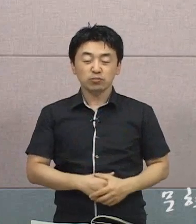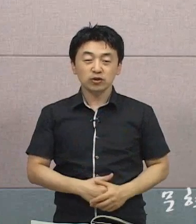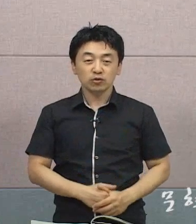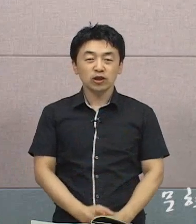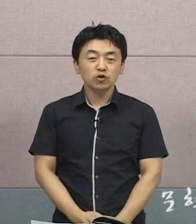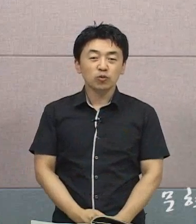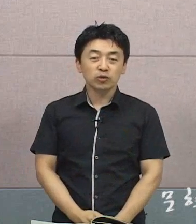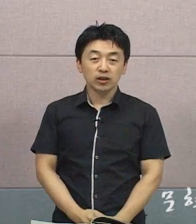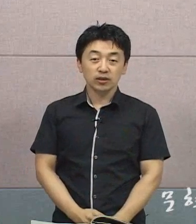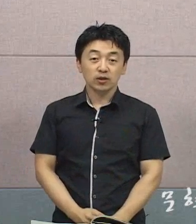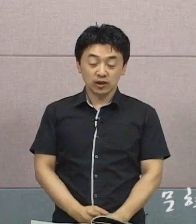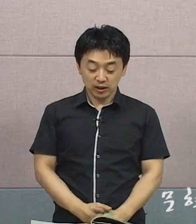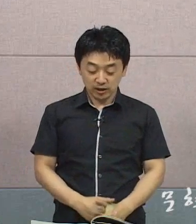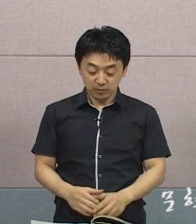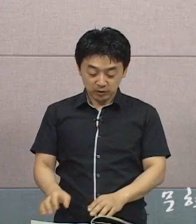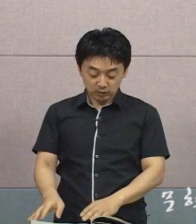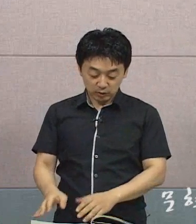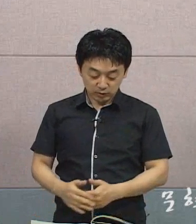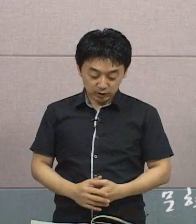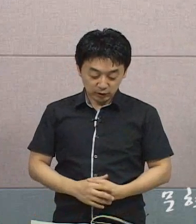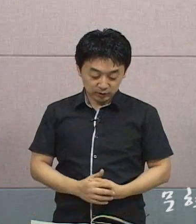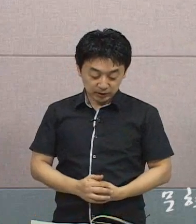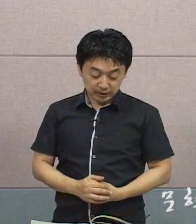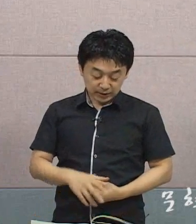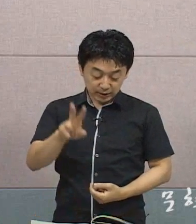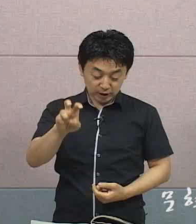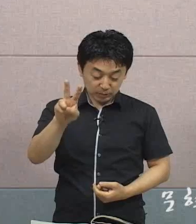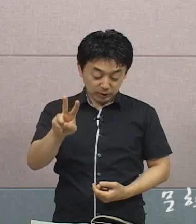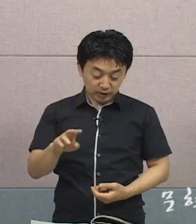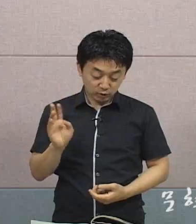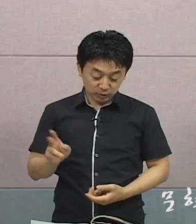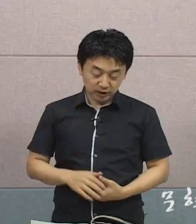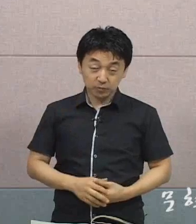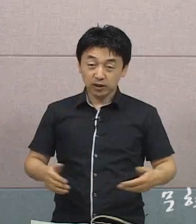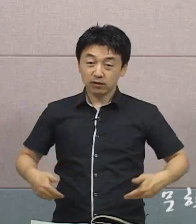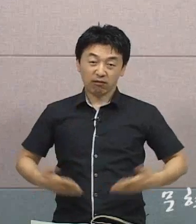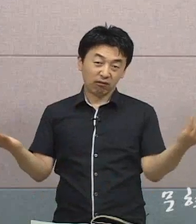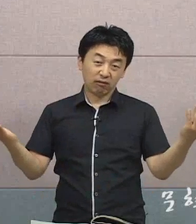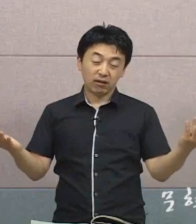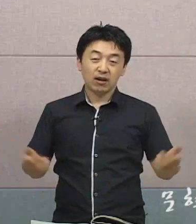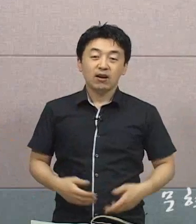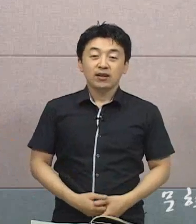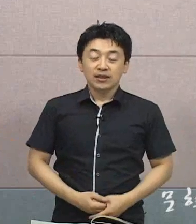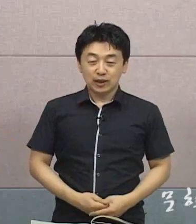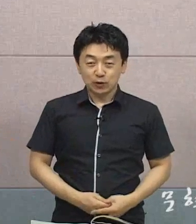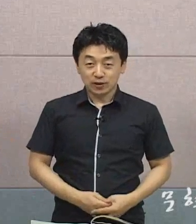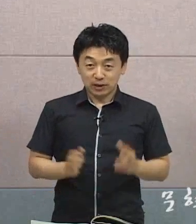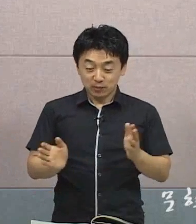부질 없구나, 이유 없구나, 그렇게 이해하시면 되겠습니다. 자, 22페이지의 두 번째 단어입니다. 기초 단어입니다.